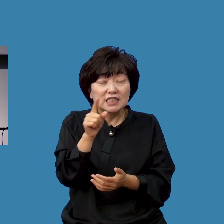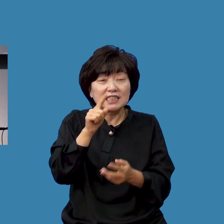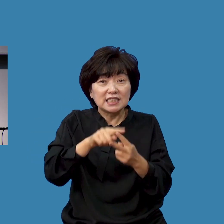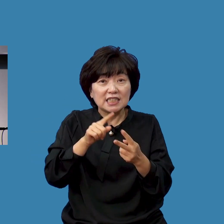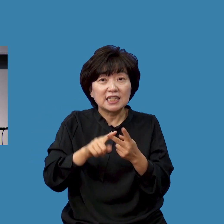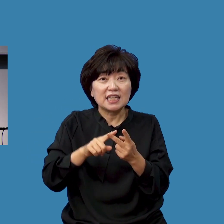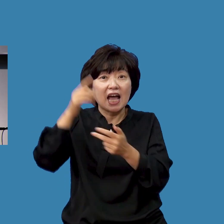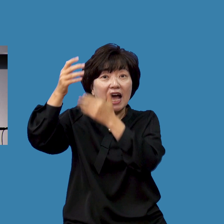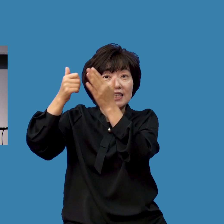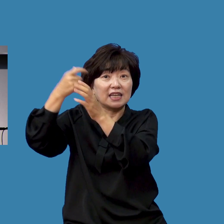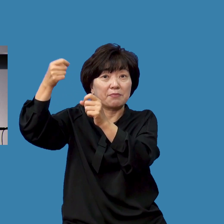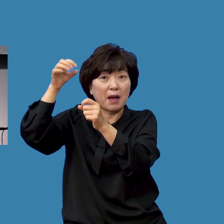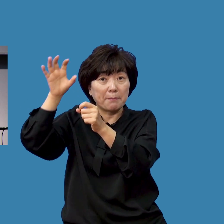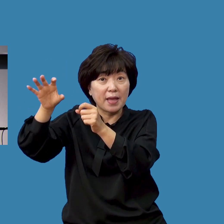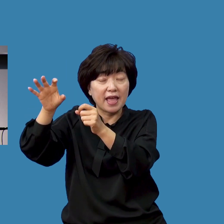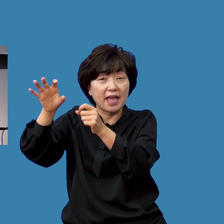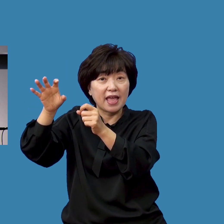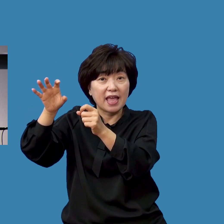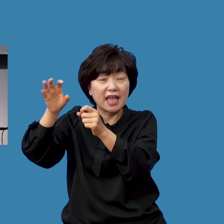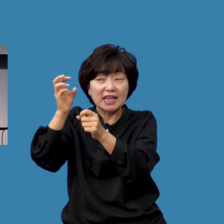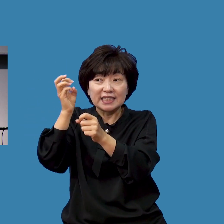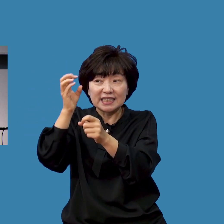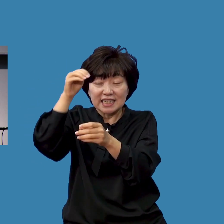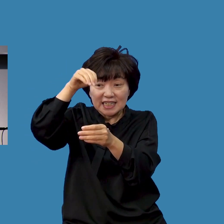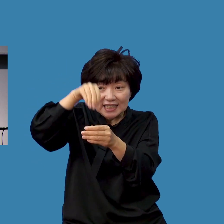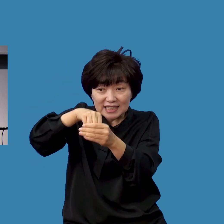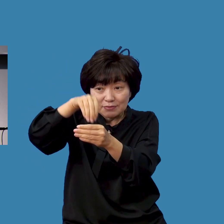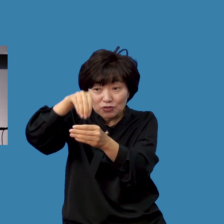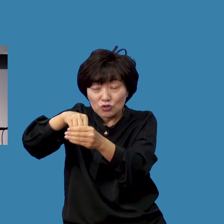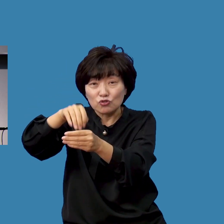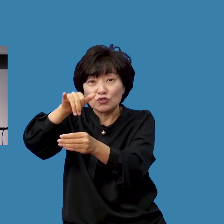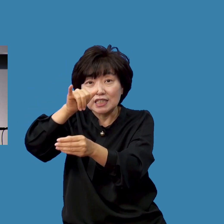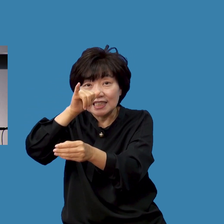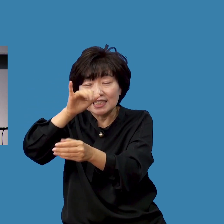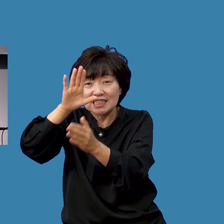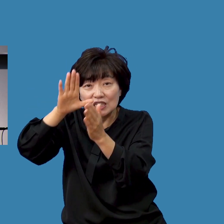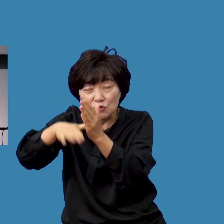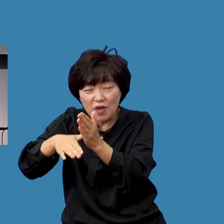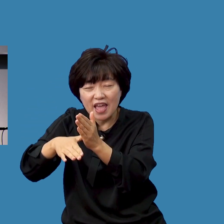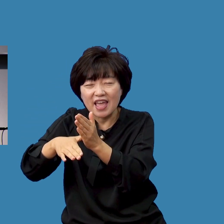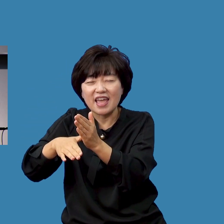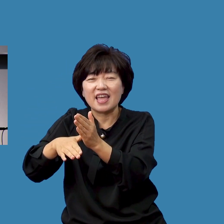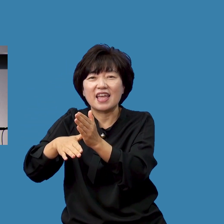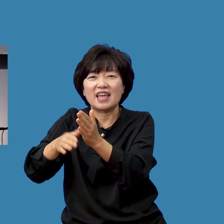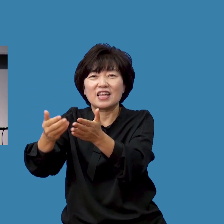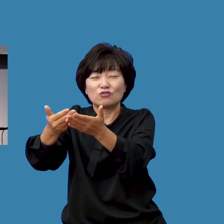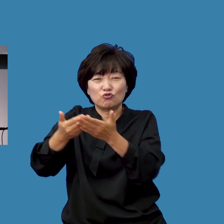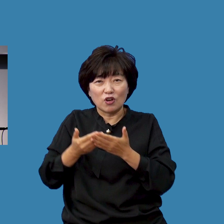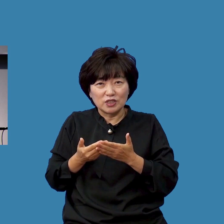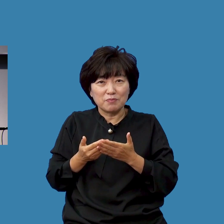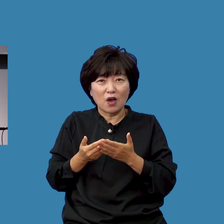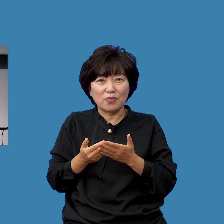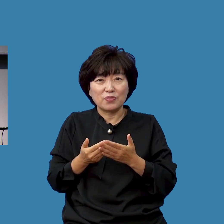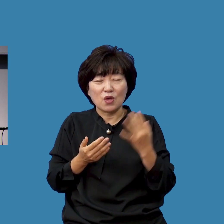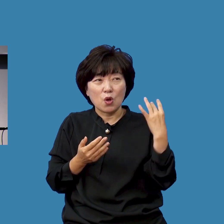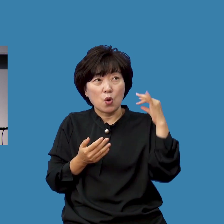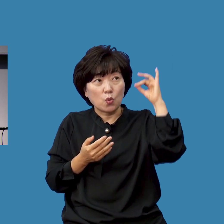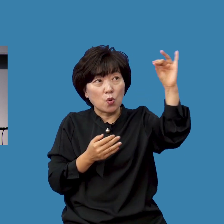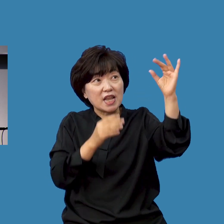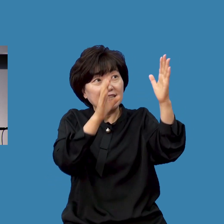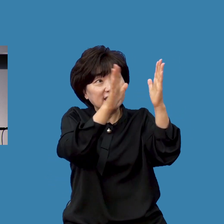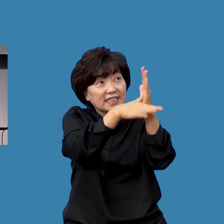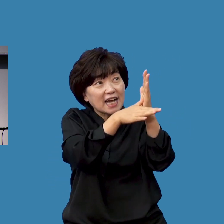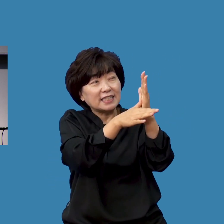심으십시오. 무엇인가 하나님 앞에 그 씨를 지금 심을 수 있는 그런 기회가